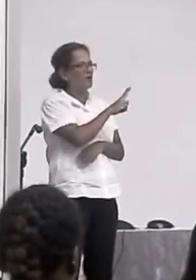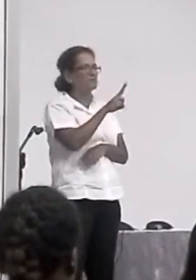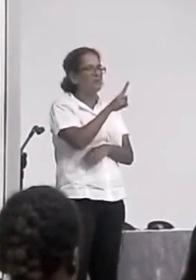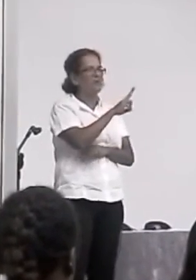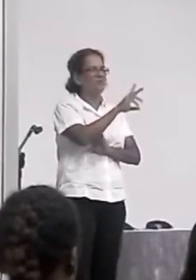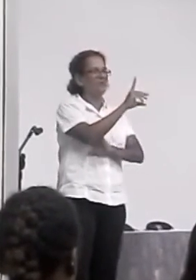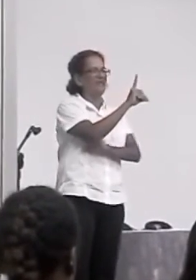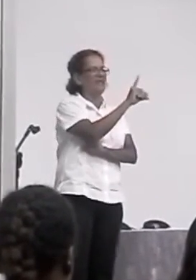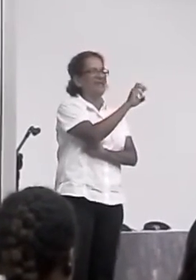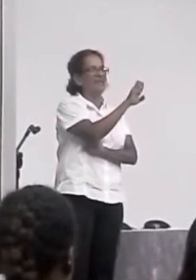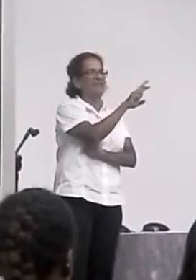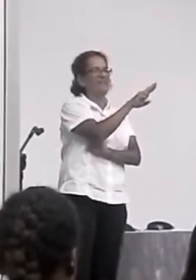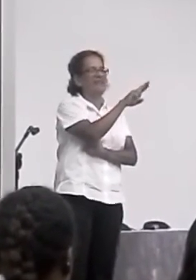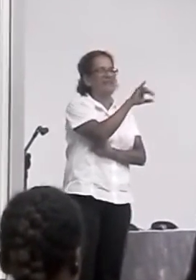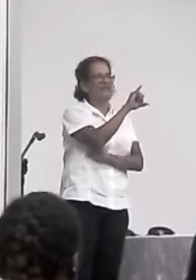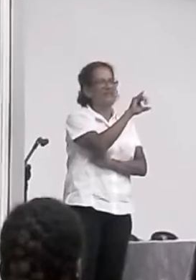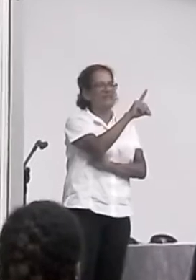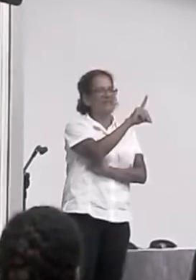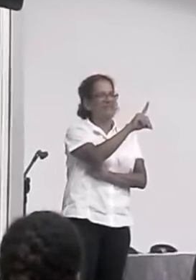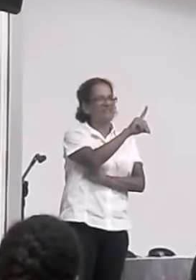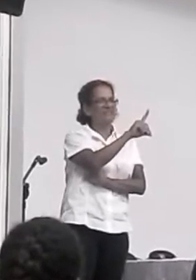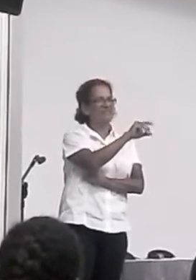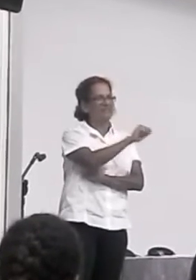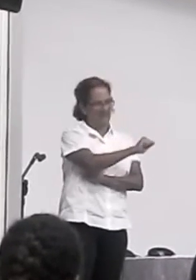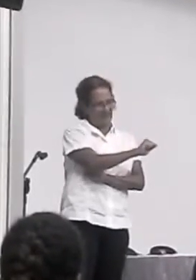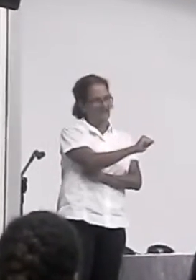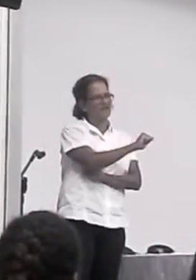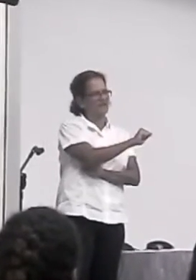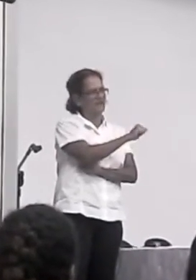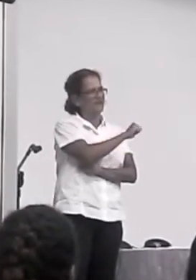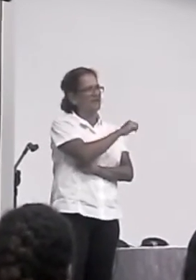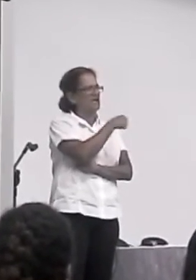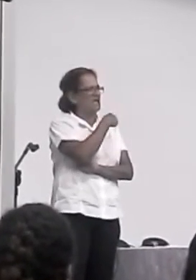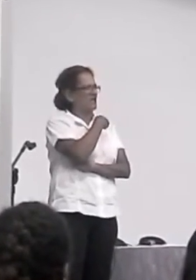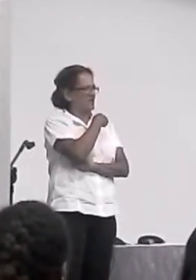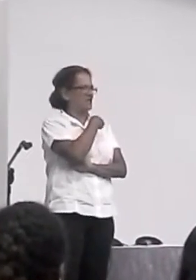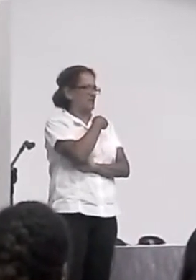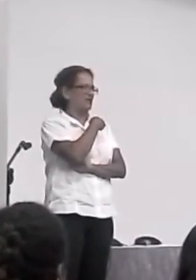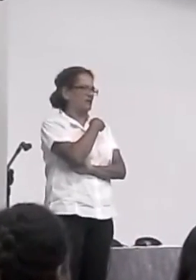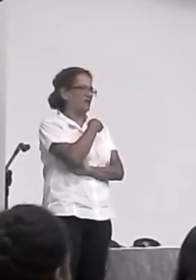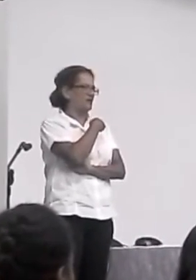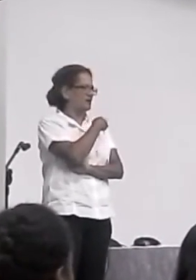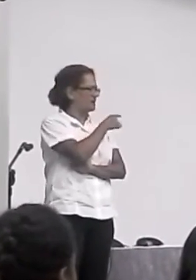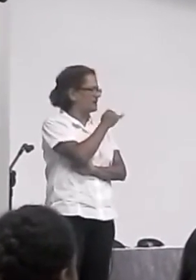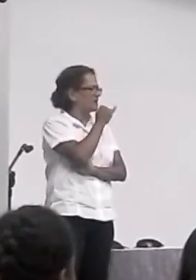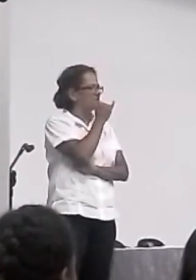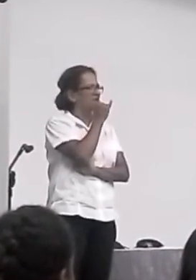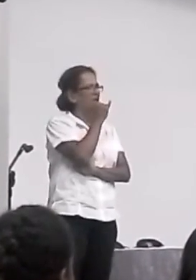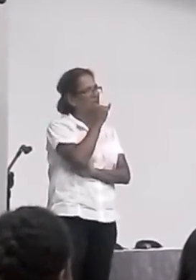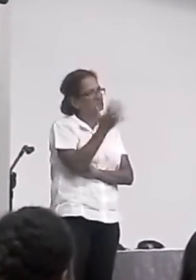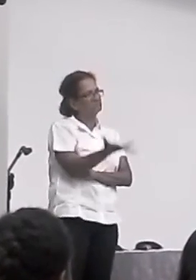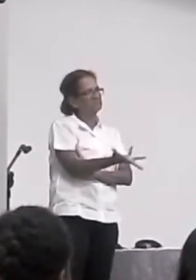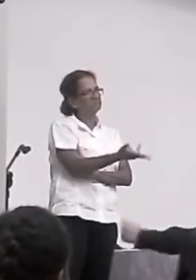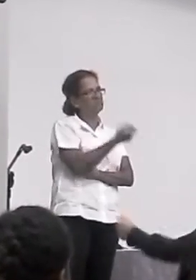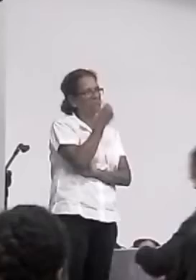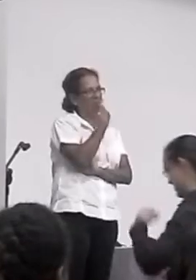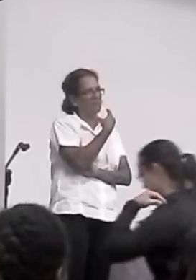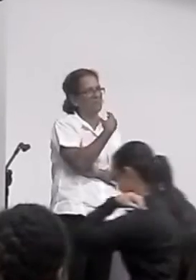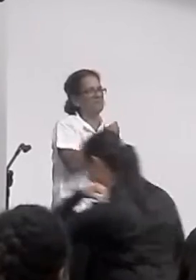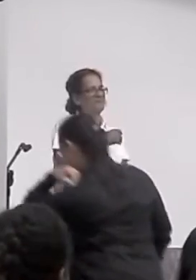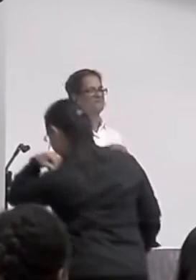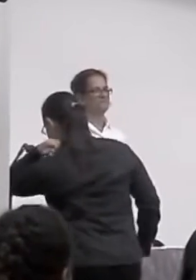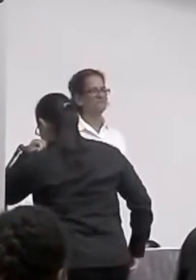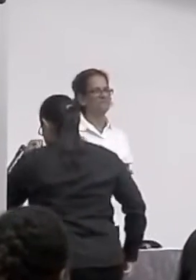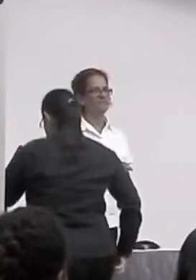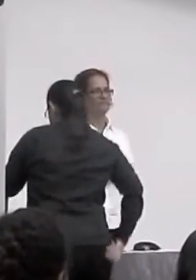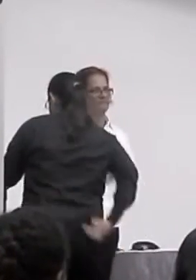mesmo começo o nome dele é Jacques Derrida. Eu não sou desse ponto de vista nada, mas o exemplo é interessante. O exemplo do